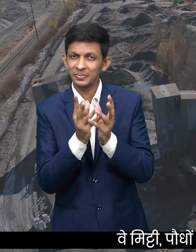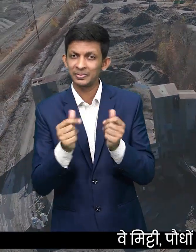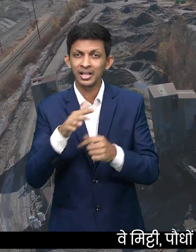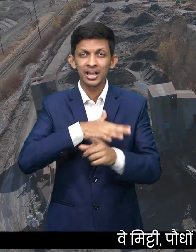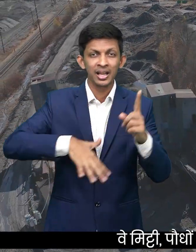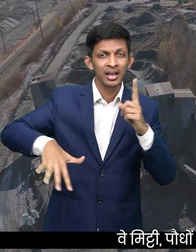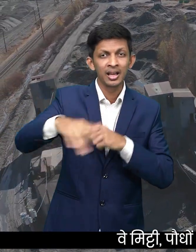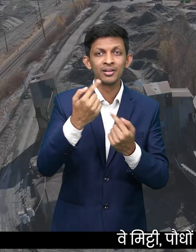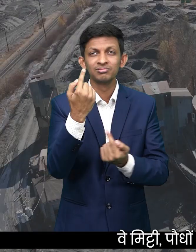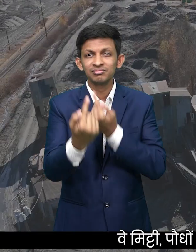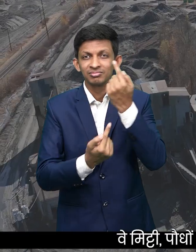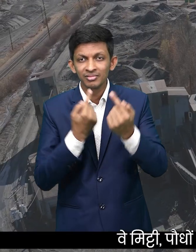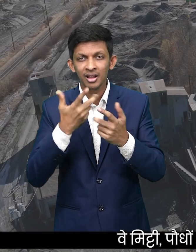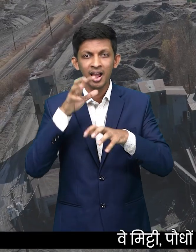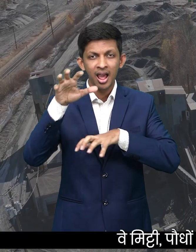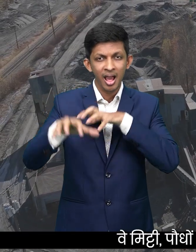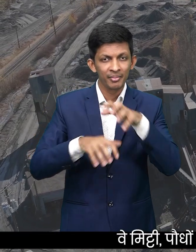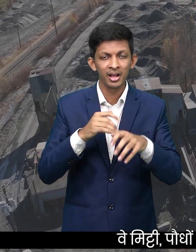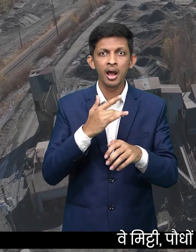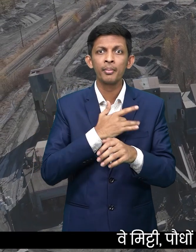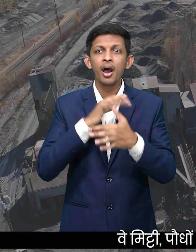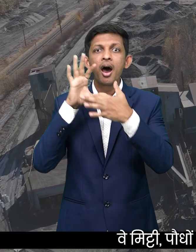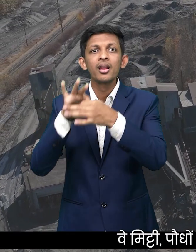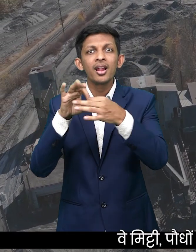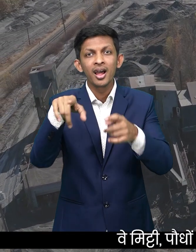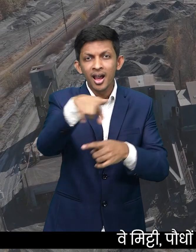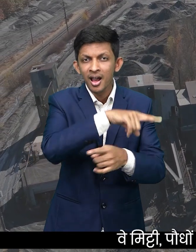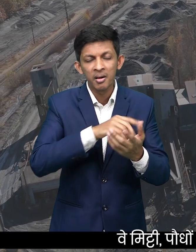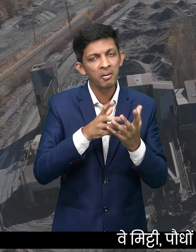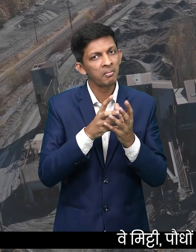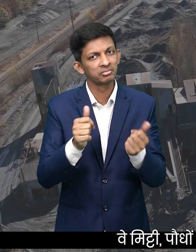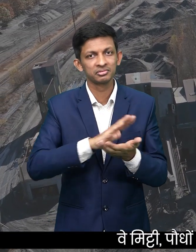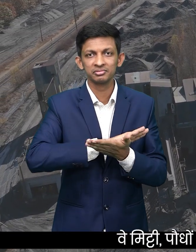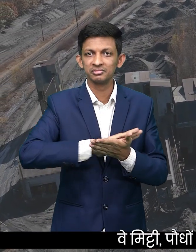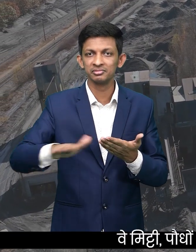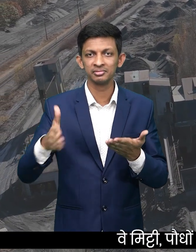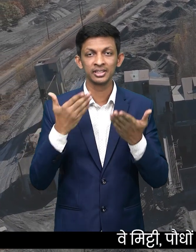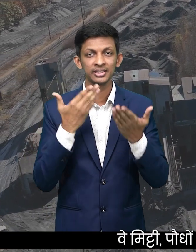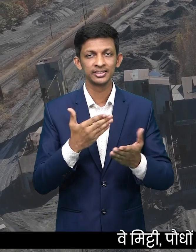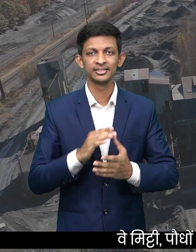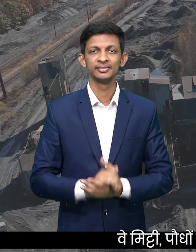वे मिट्टी, पौधे और जानवरों के आवास को नष्ट कर देते हैं।